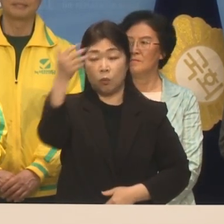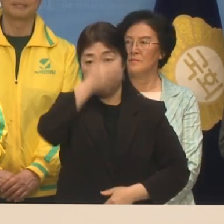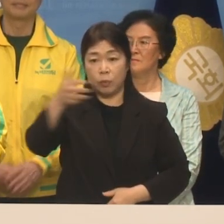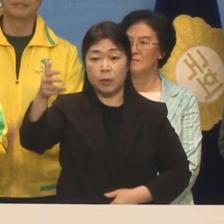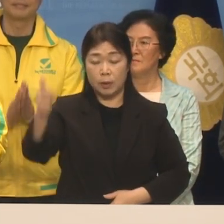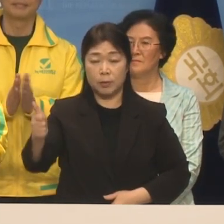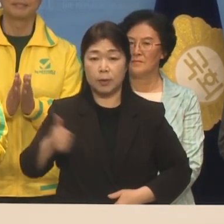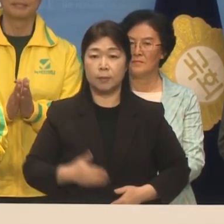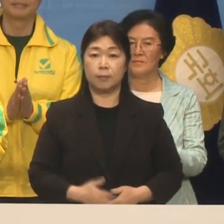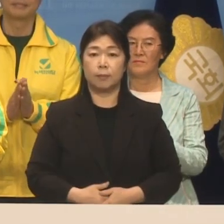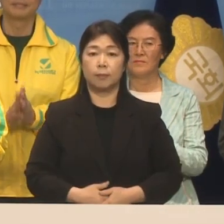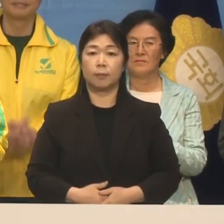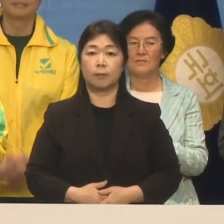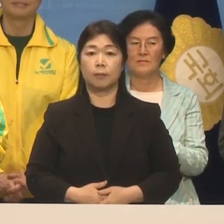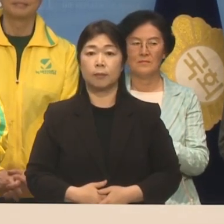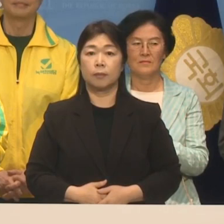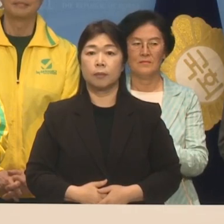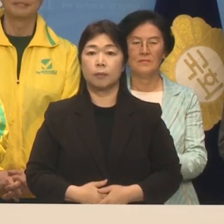모셨습니다.